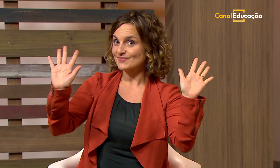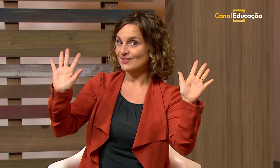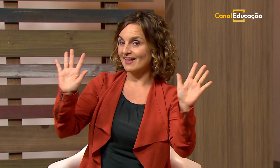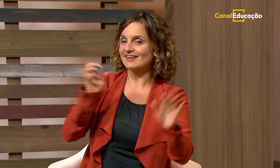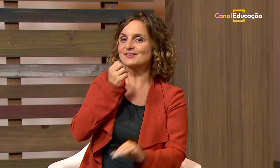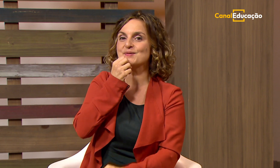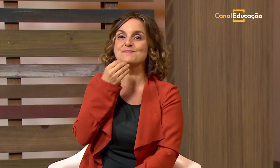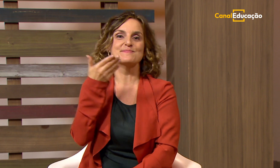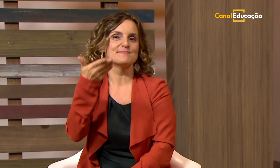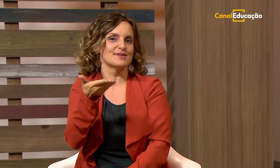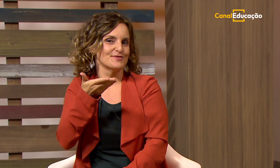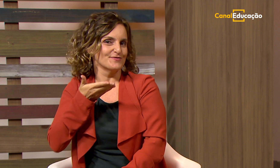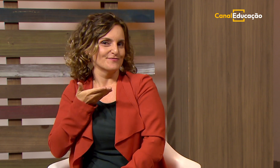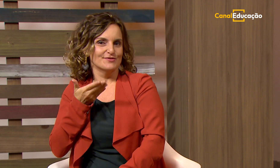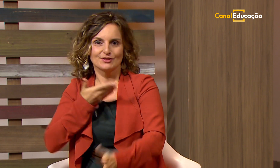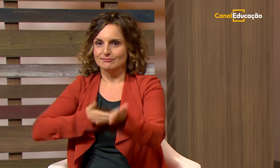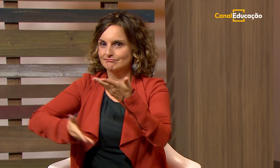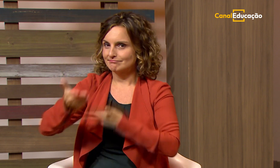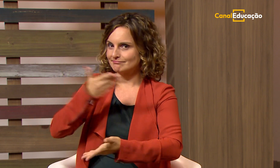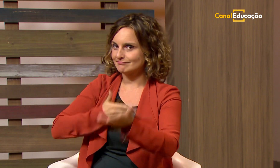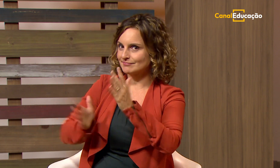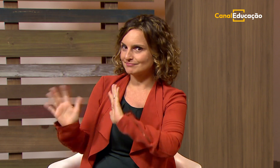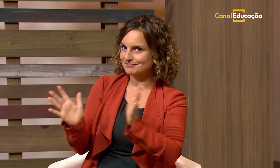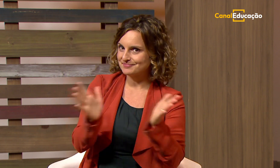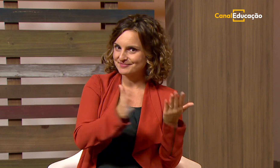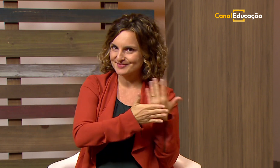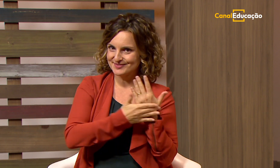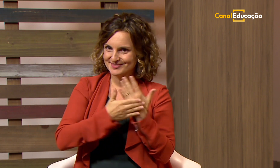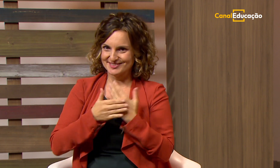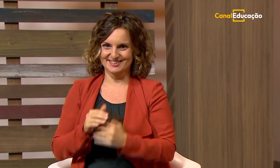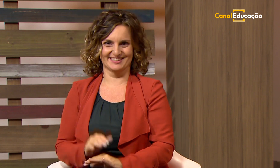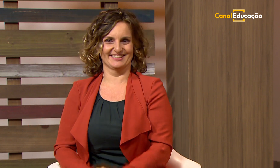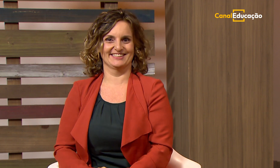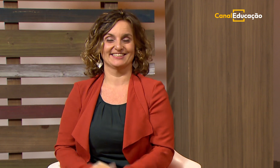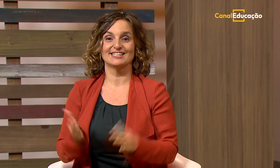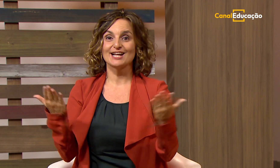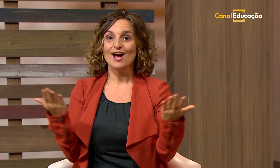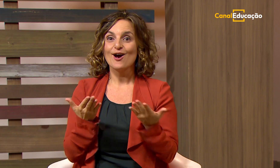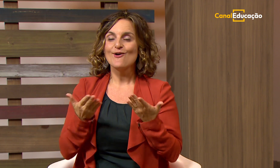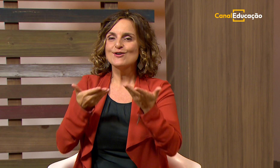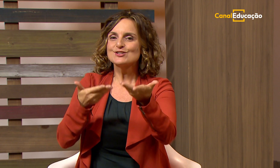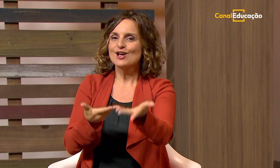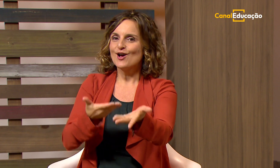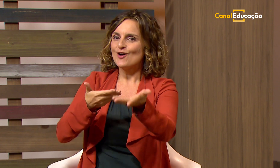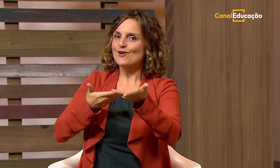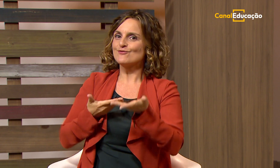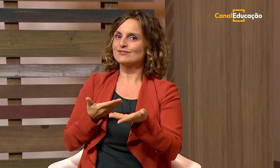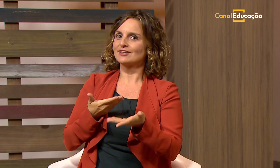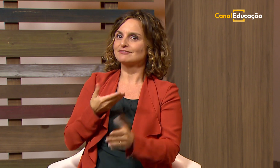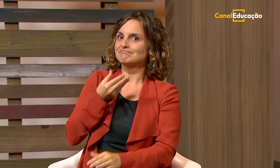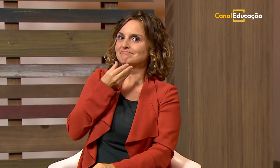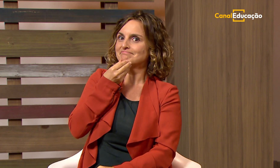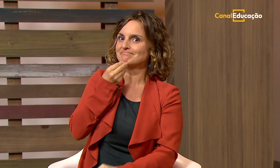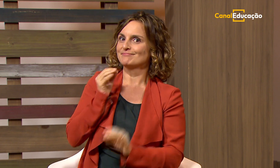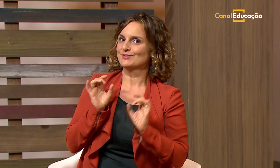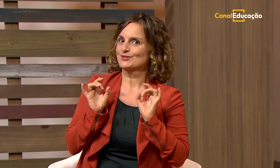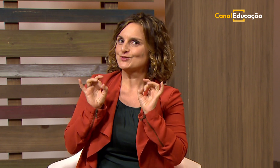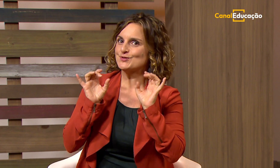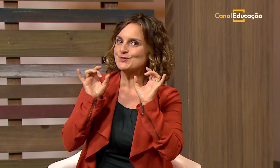Olá, bem-vindos a mais um bate-papo em Libras. Hoje, o nosso convidado é um homem